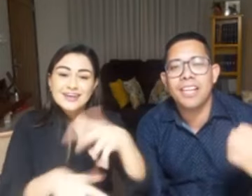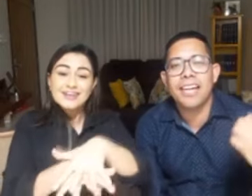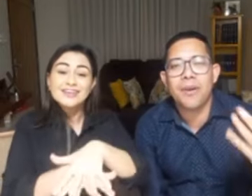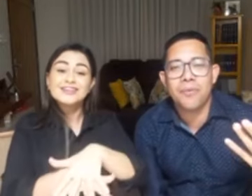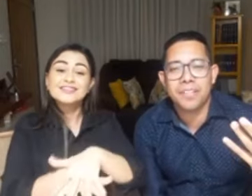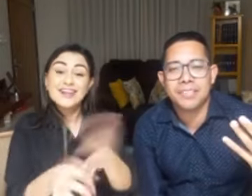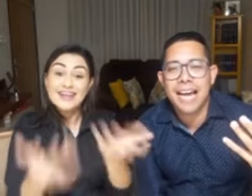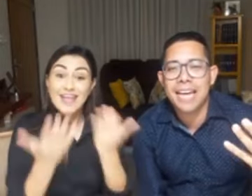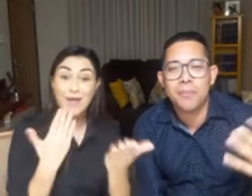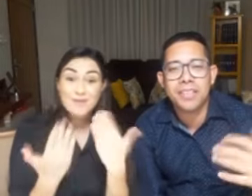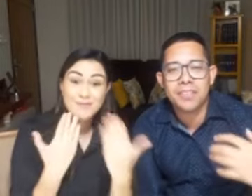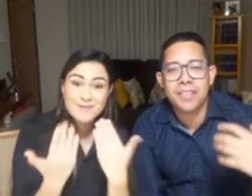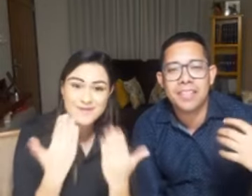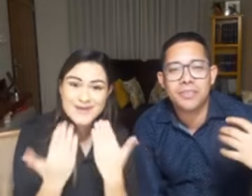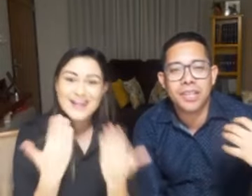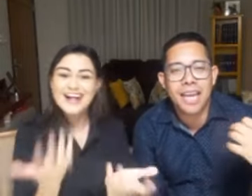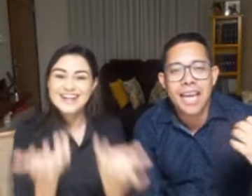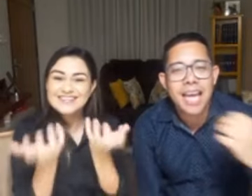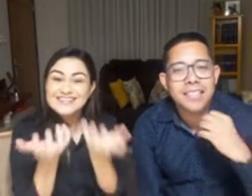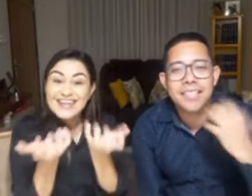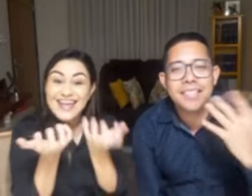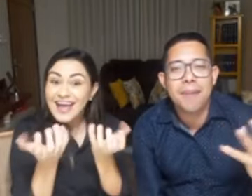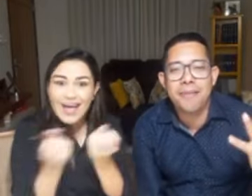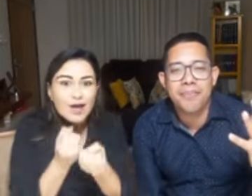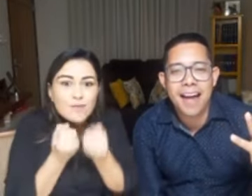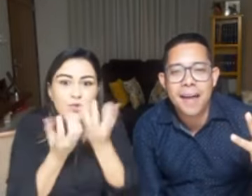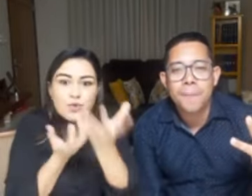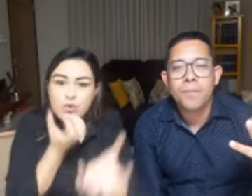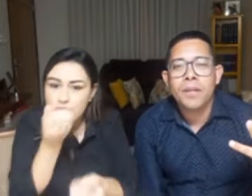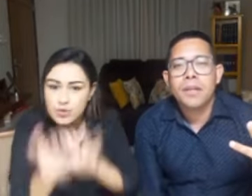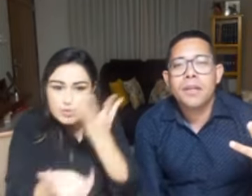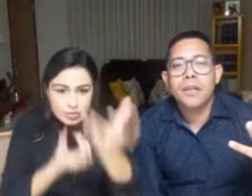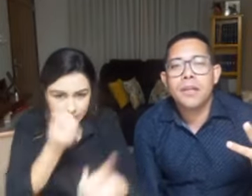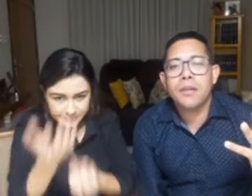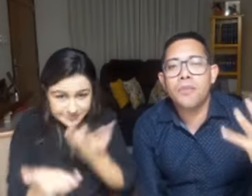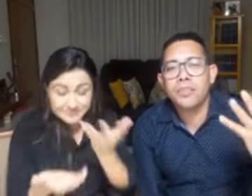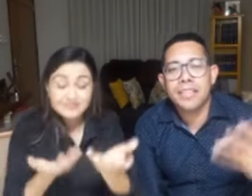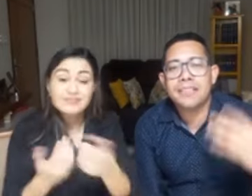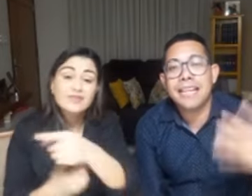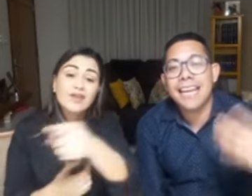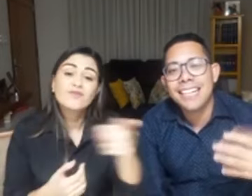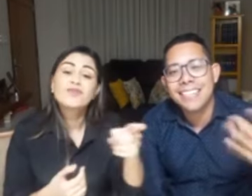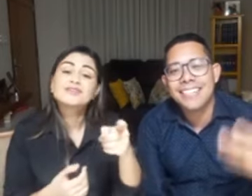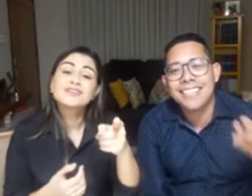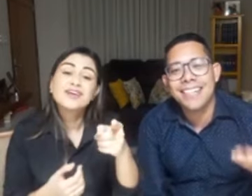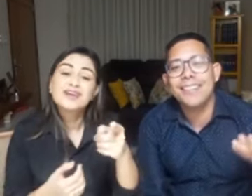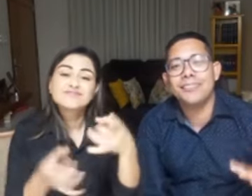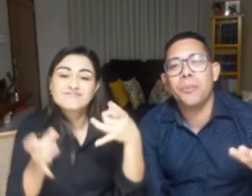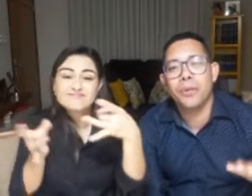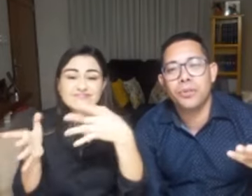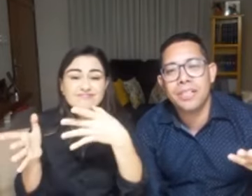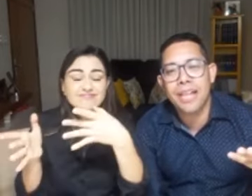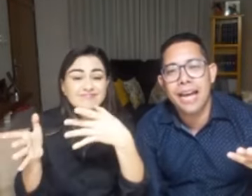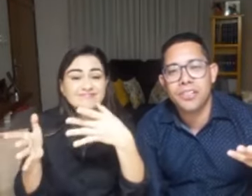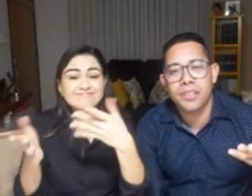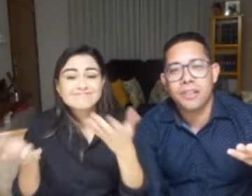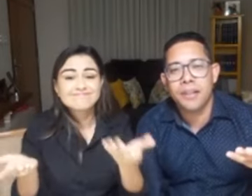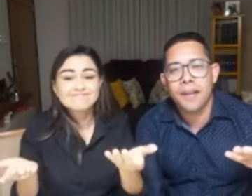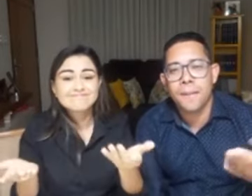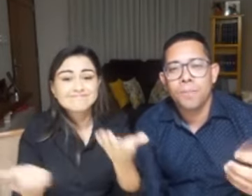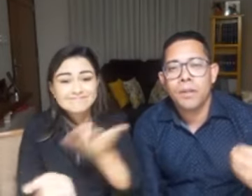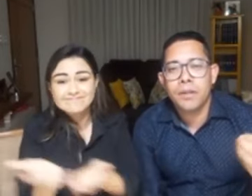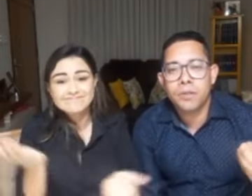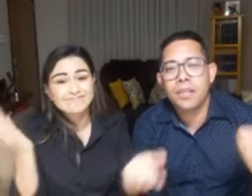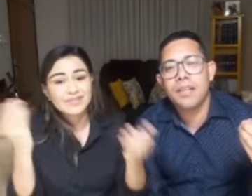aonde ele quer conversar e muitas vezes ele só quer desabafar e você está negligenciando essa oportunidade,